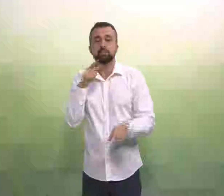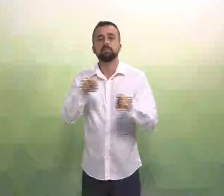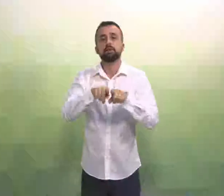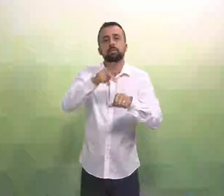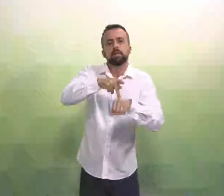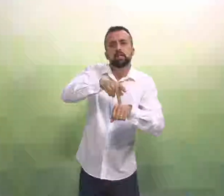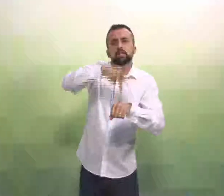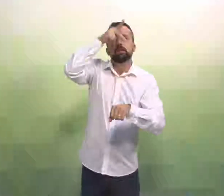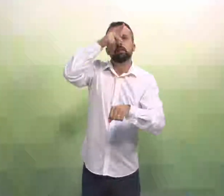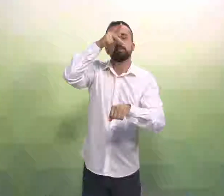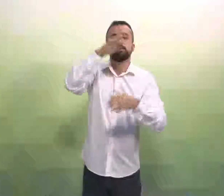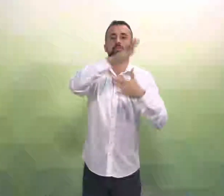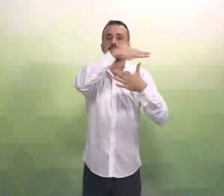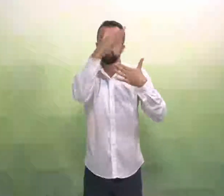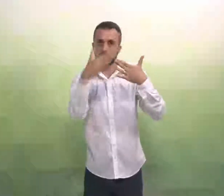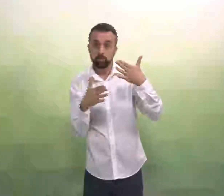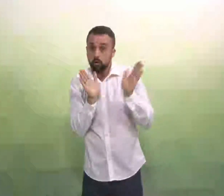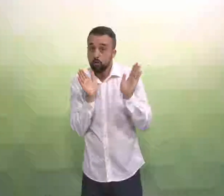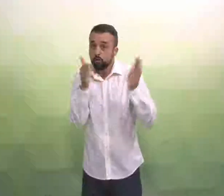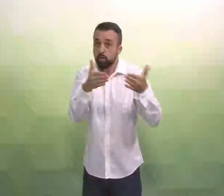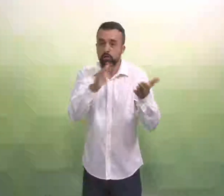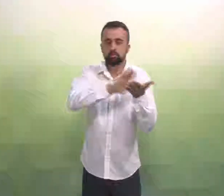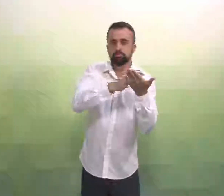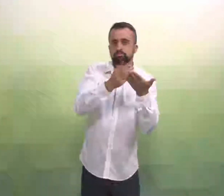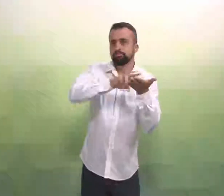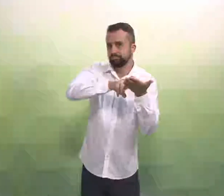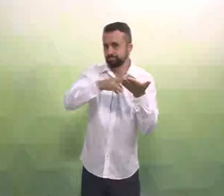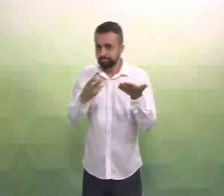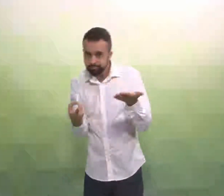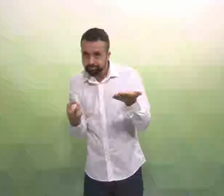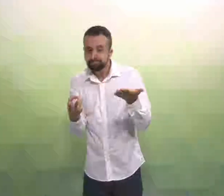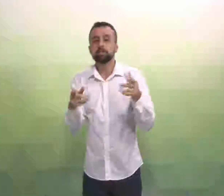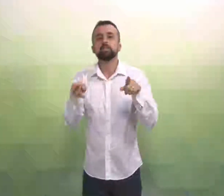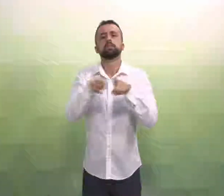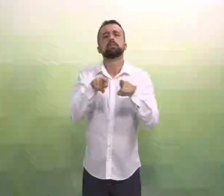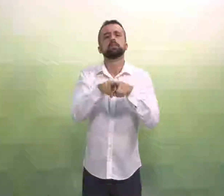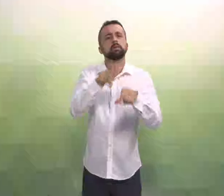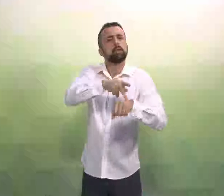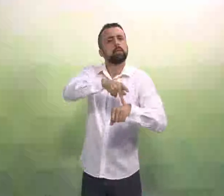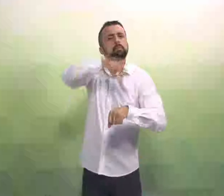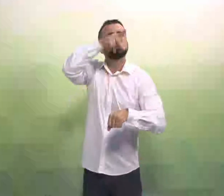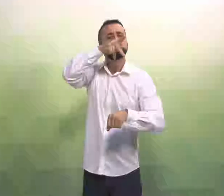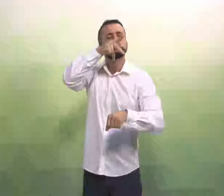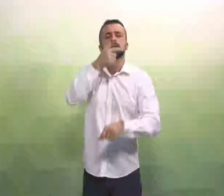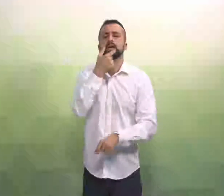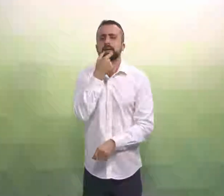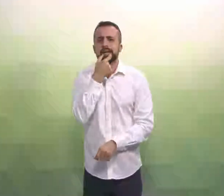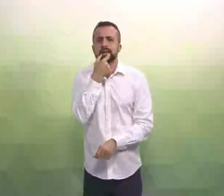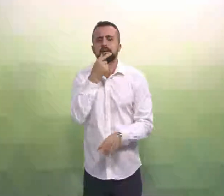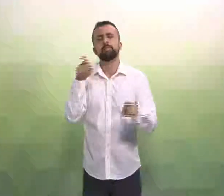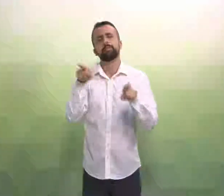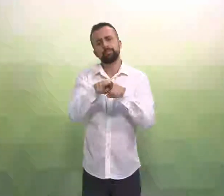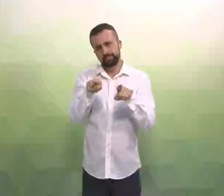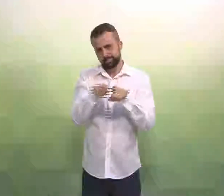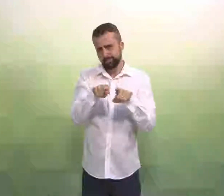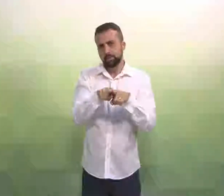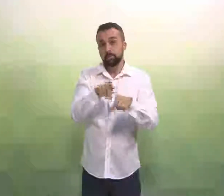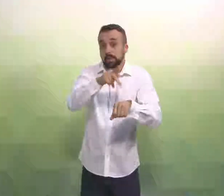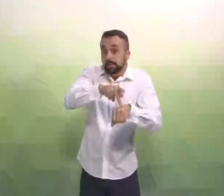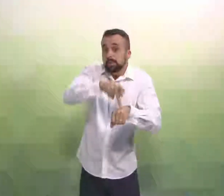Língua Brasileira de Sinais, com ênfase em interpretação. Também especialização em Língua Inglesa e em